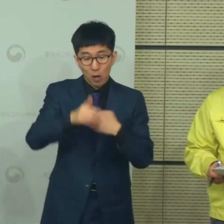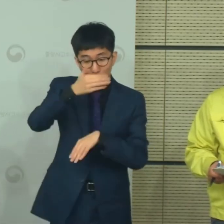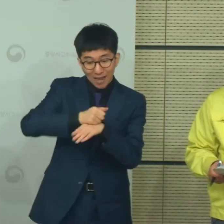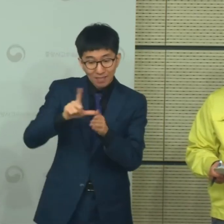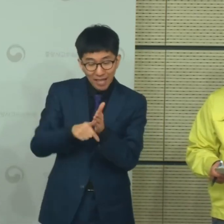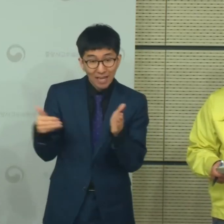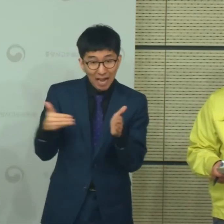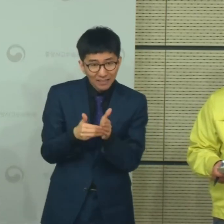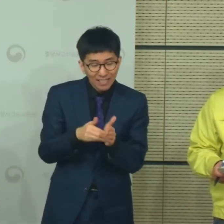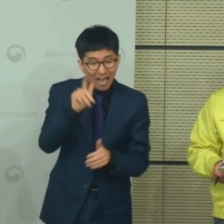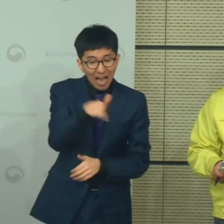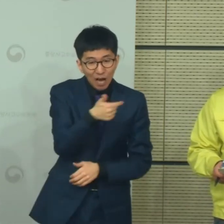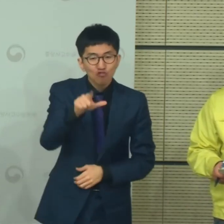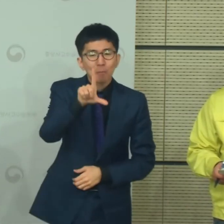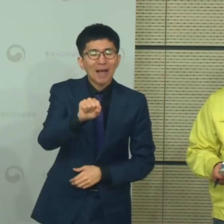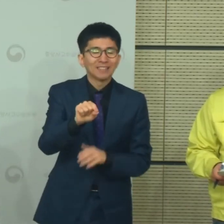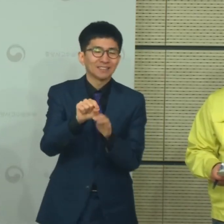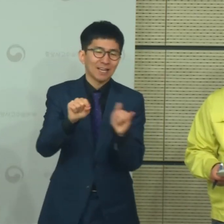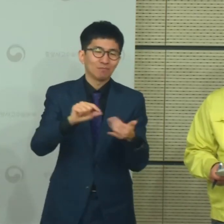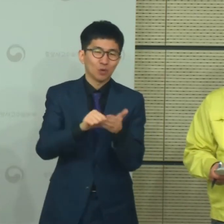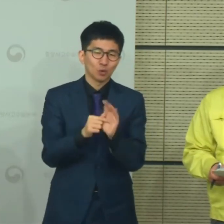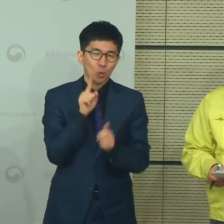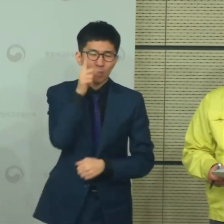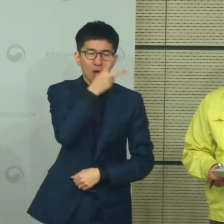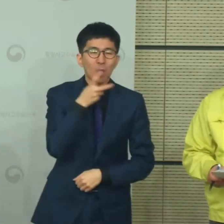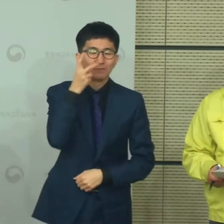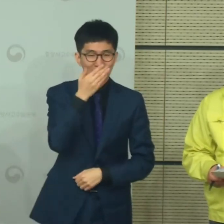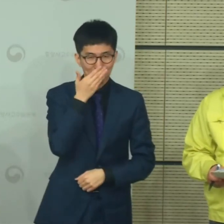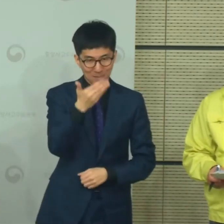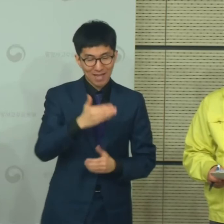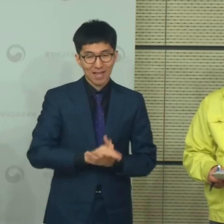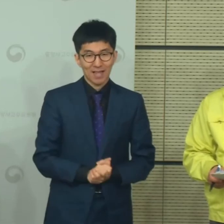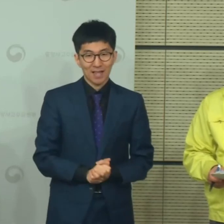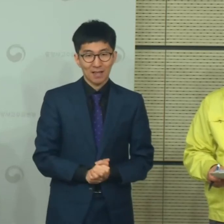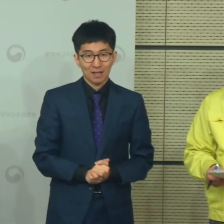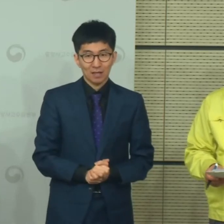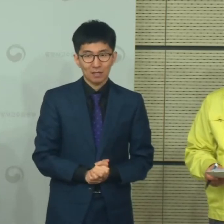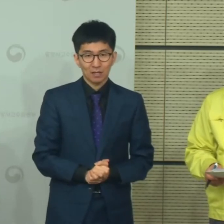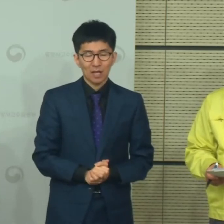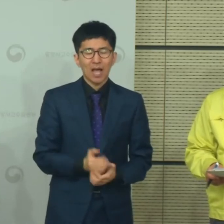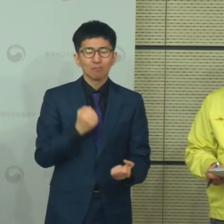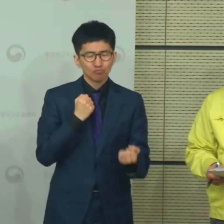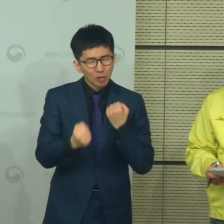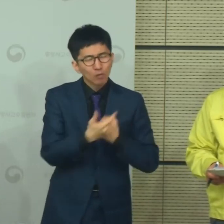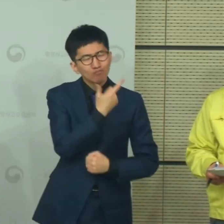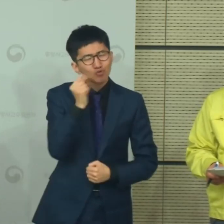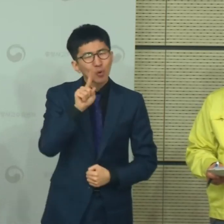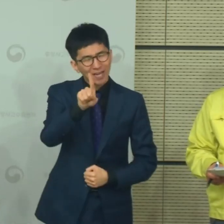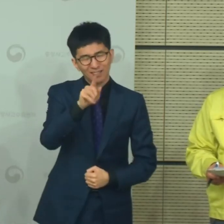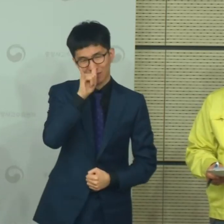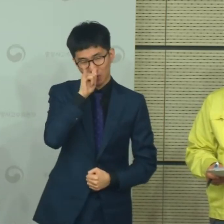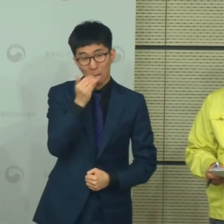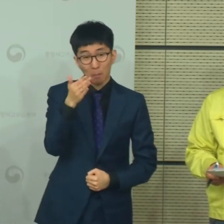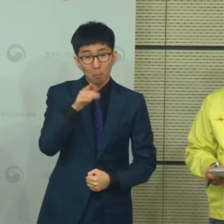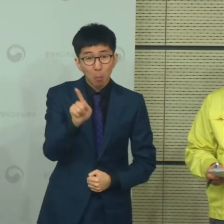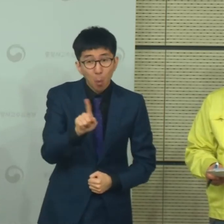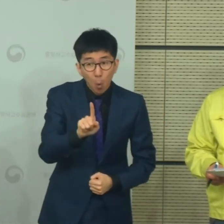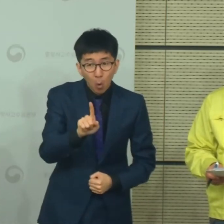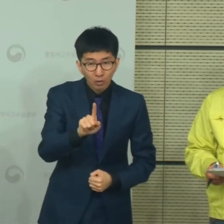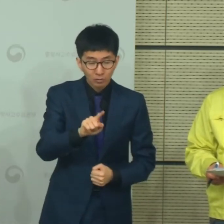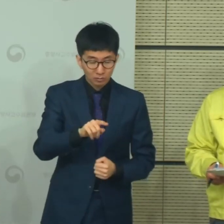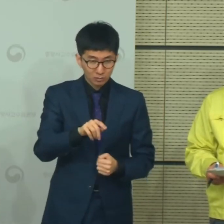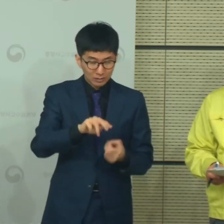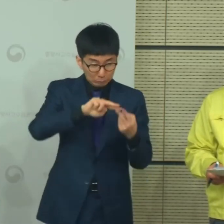정도는 처리를 하루에 할 수 있는 역량을 갖추게 됩니다. 가장 좀 부족한 역량 중에 하나가 검체를